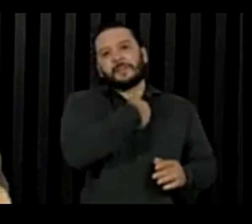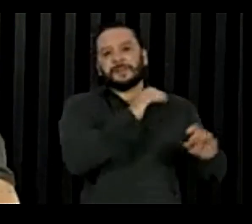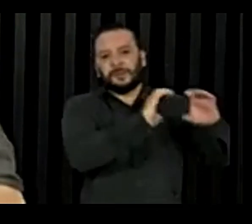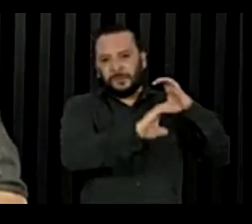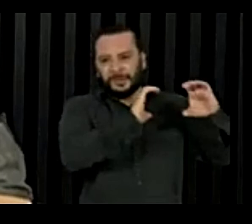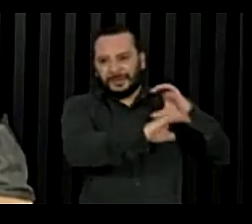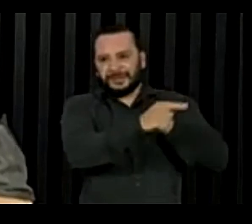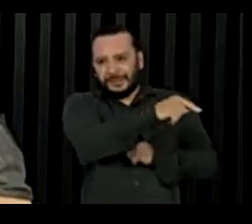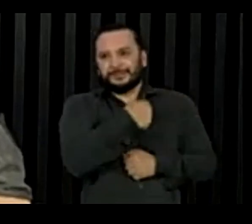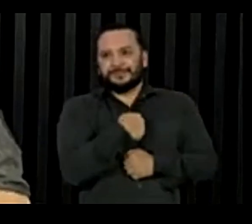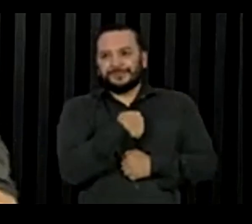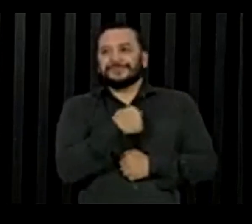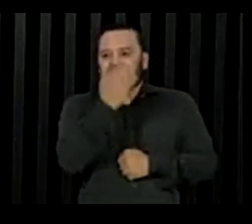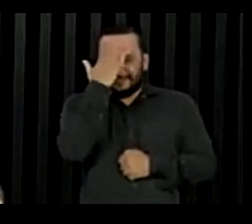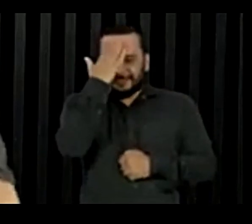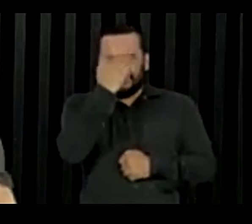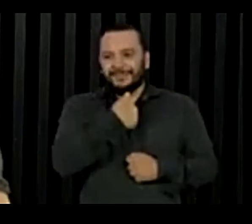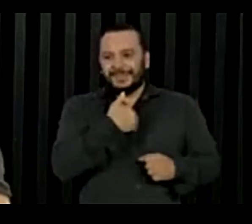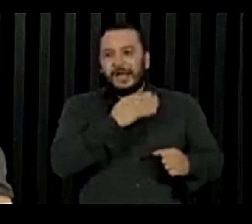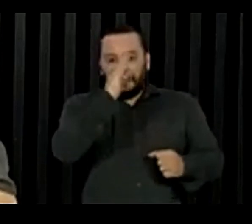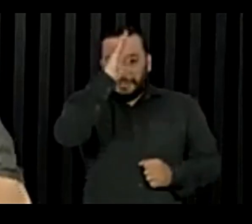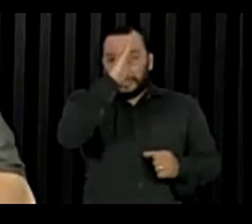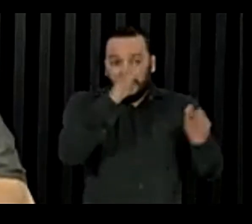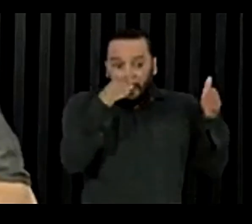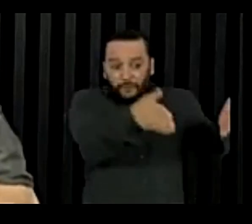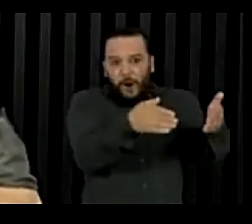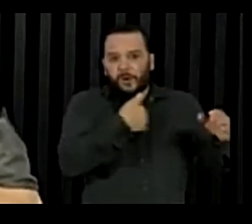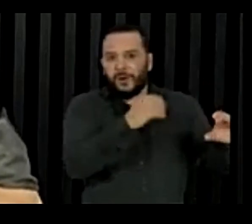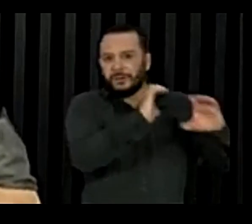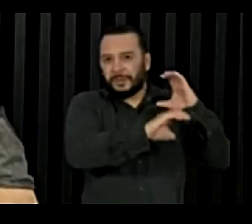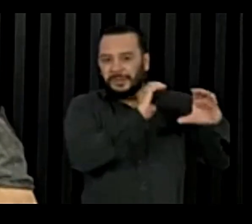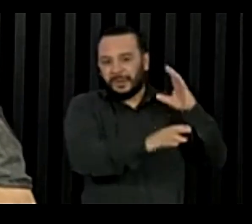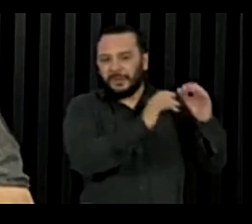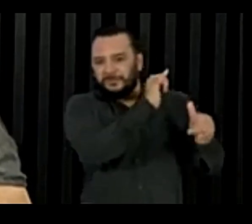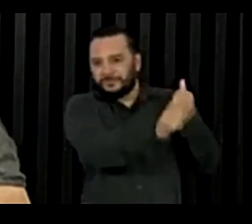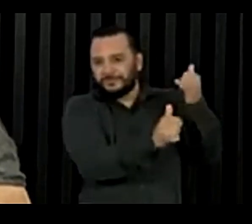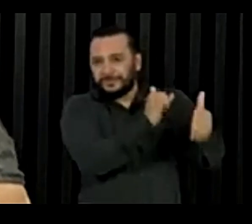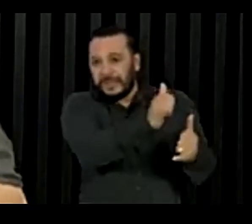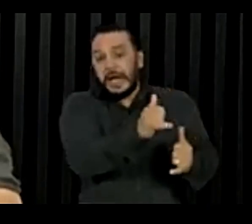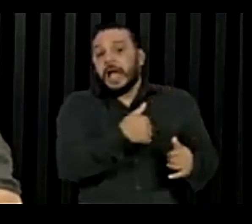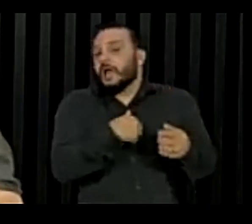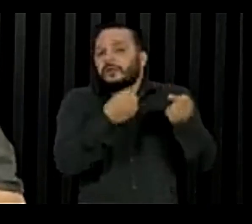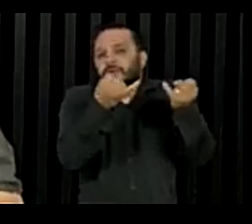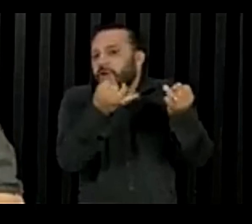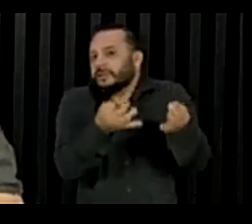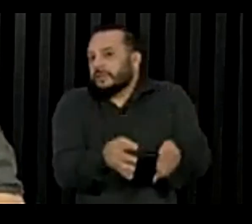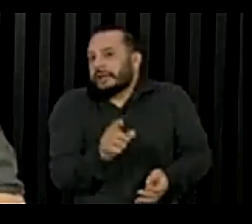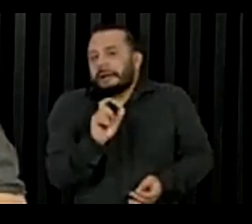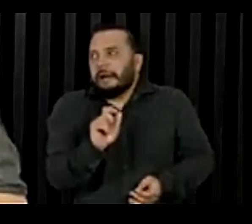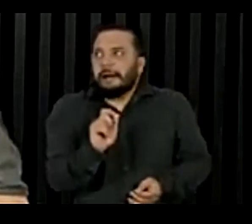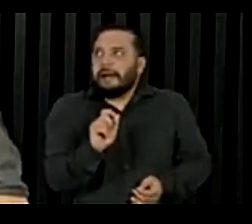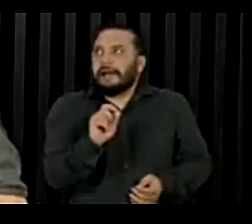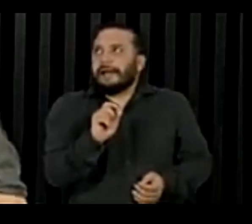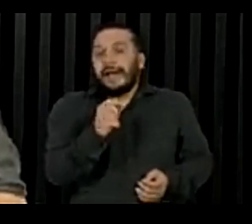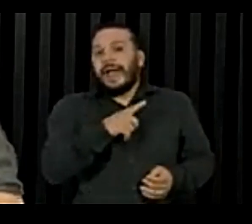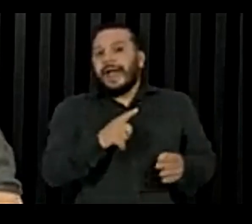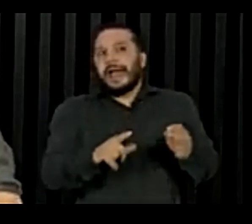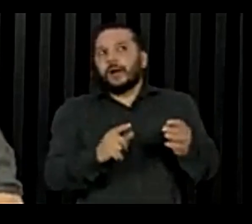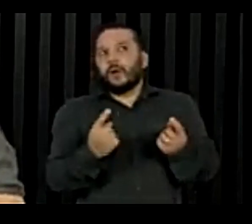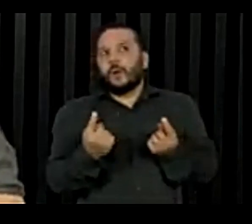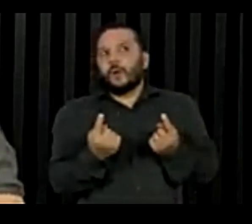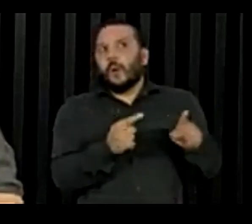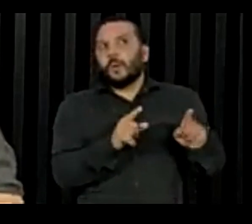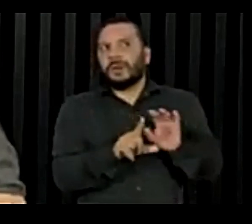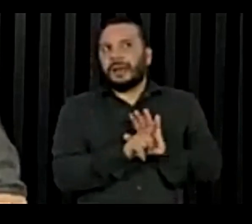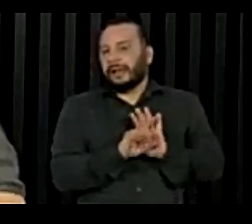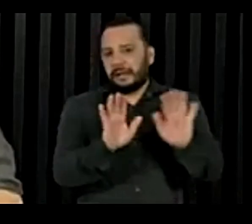essa comunicação feita de uma maneira legal ou questionável. Eu não vou usar o termo ilegal aqui para não ter problemas.